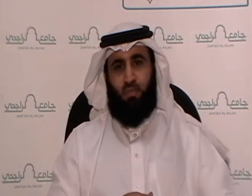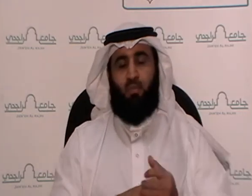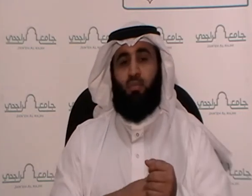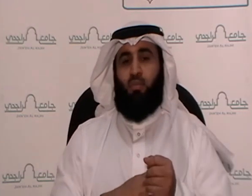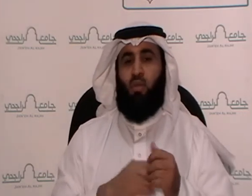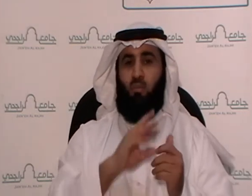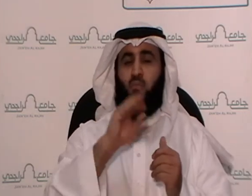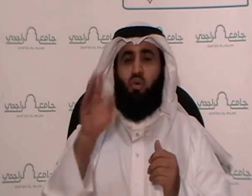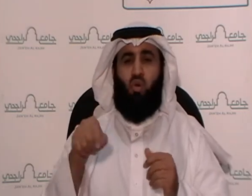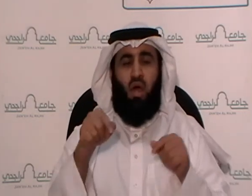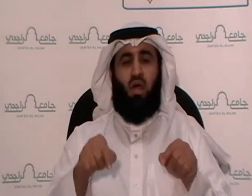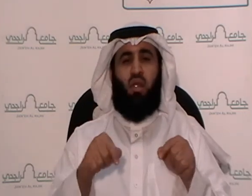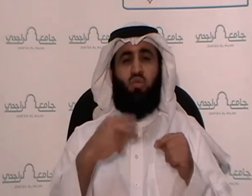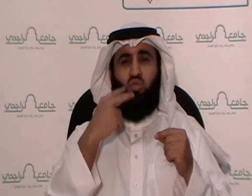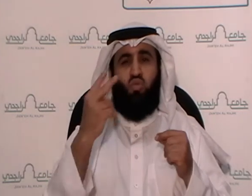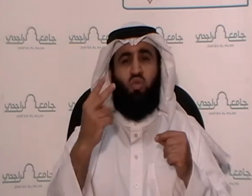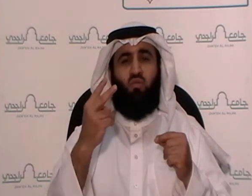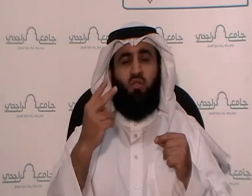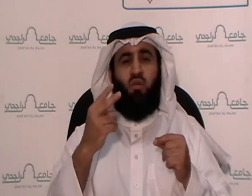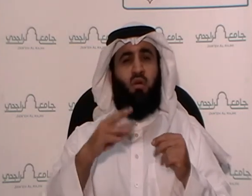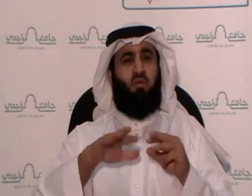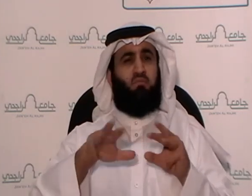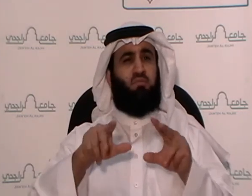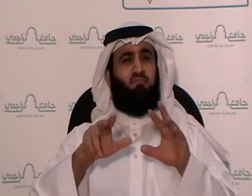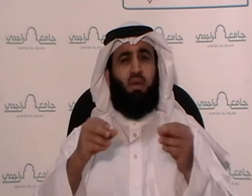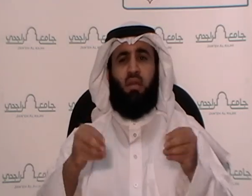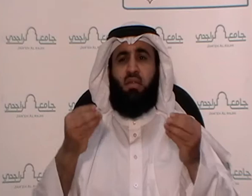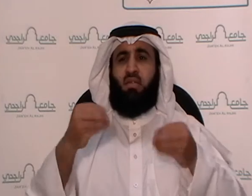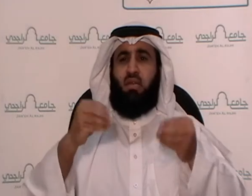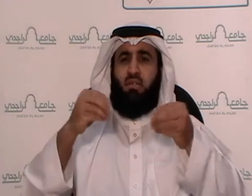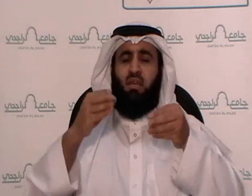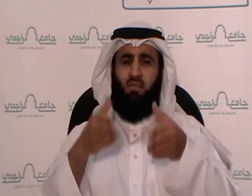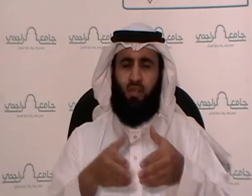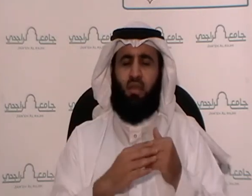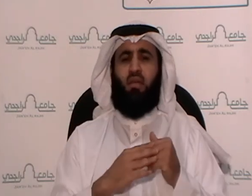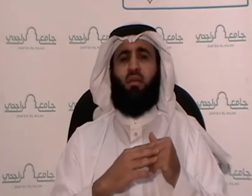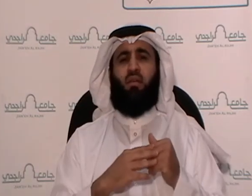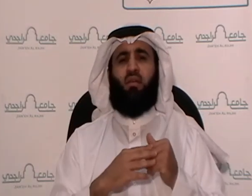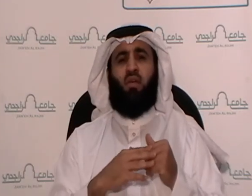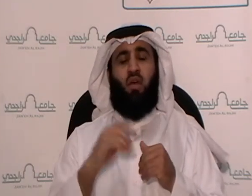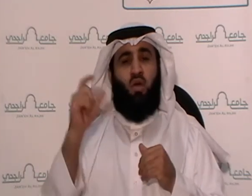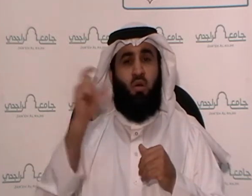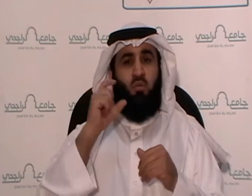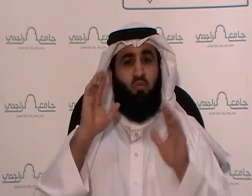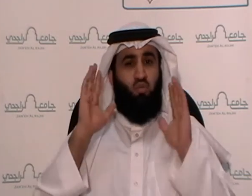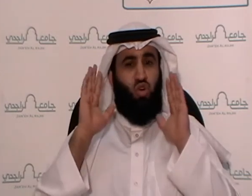الجريمة حتى استباحت سرقة الأمم والشعوب، فإن الإسلام الذي